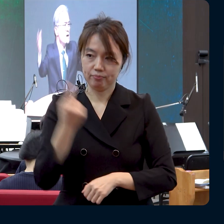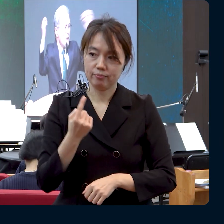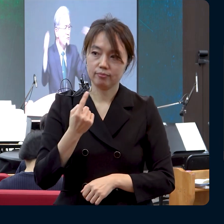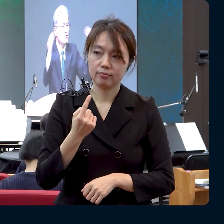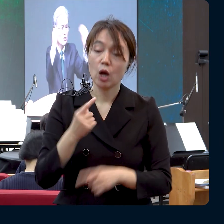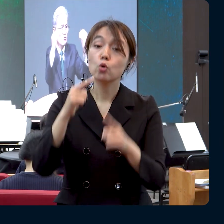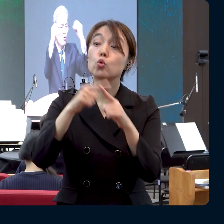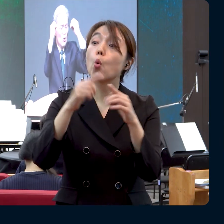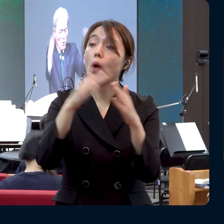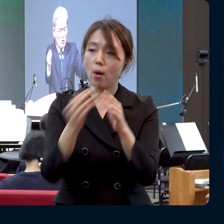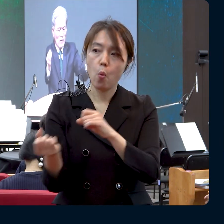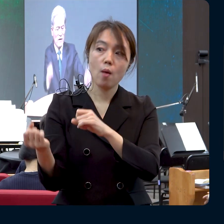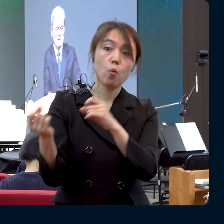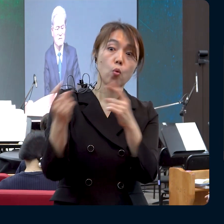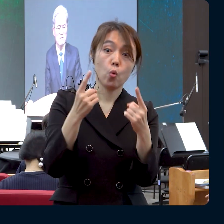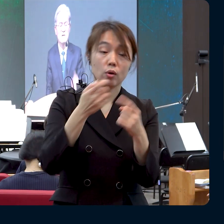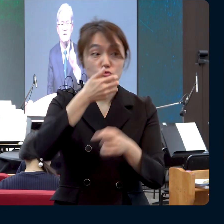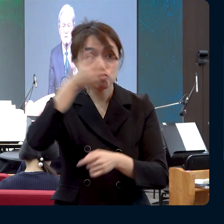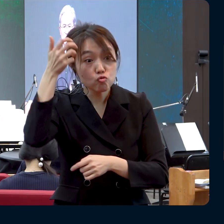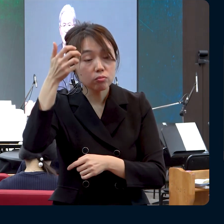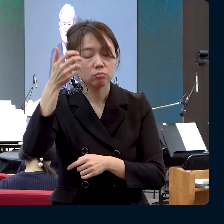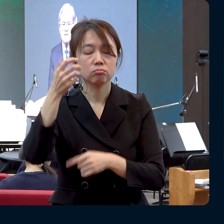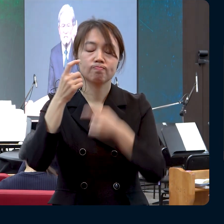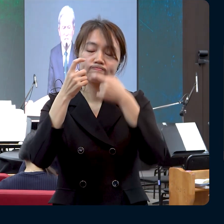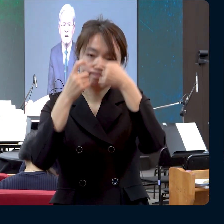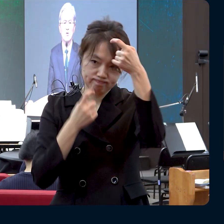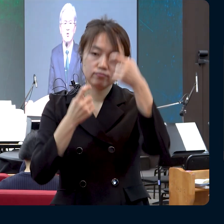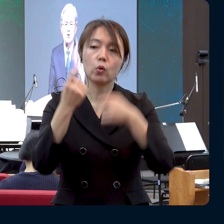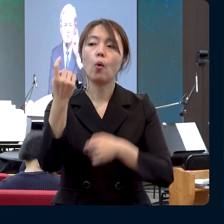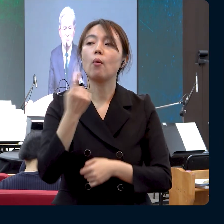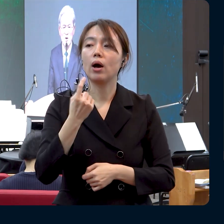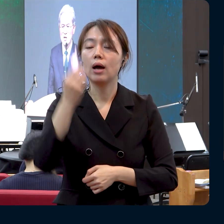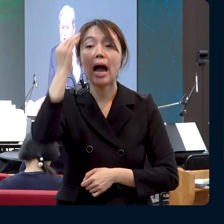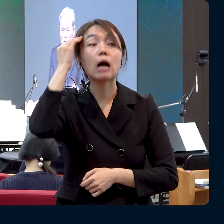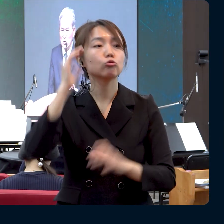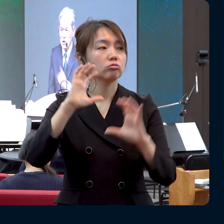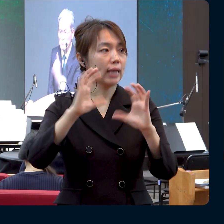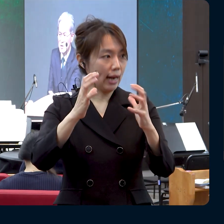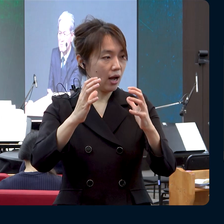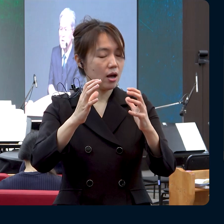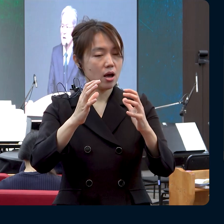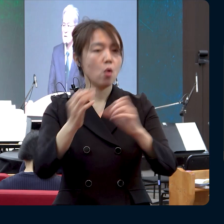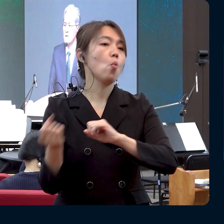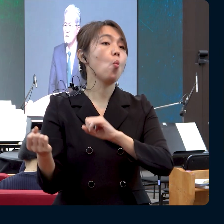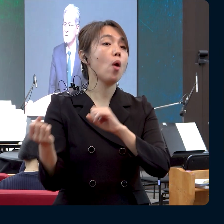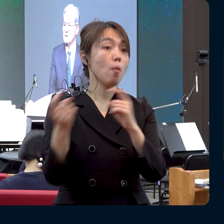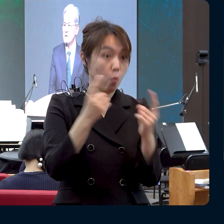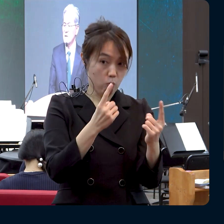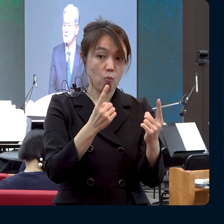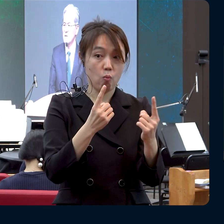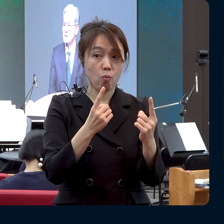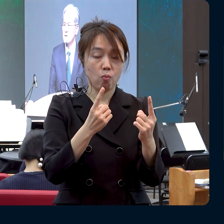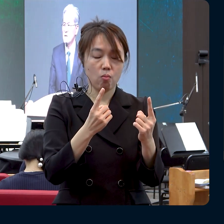꿈 반드시 우리 눈으로 볼 거예요. 그리고 이 나라도 분명히 그럴 것이라고 믿습니다.